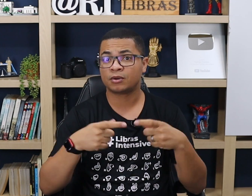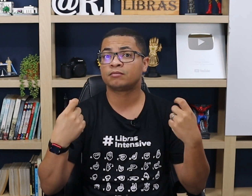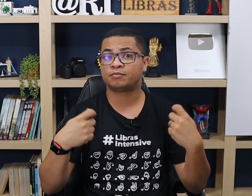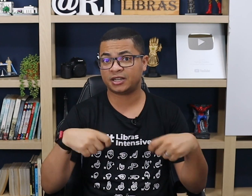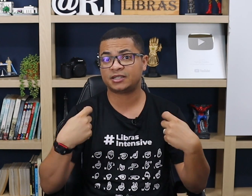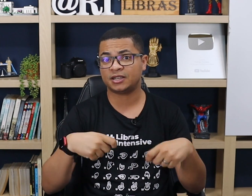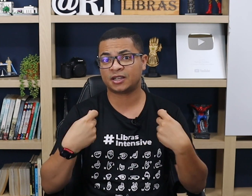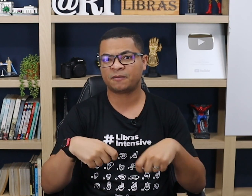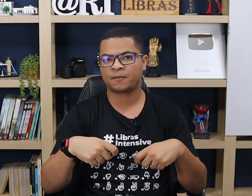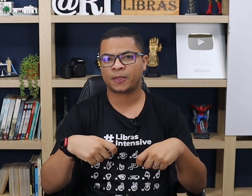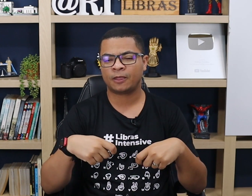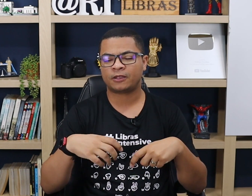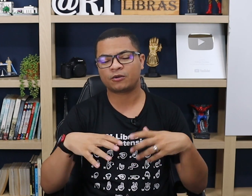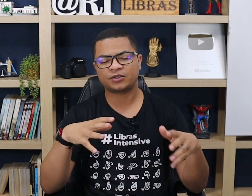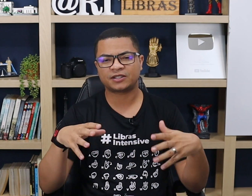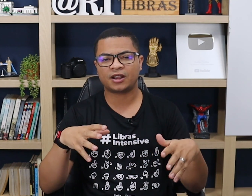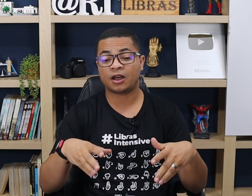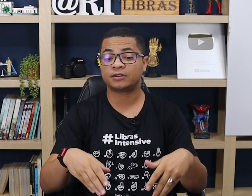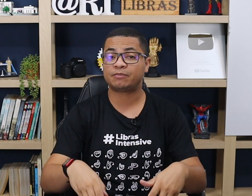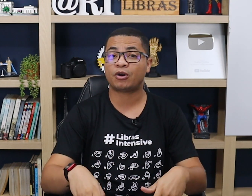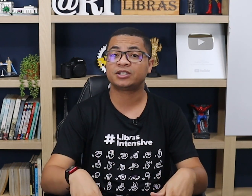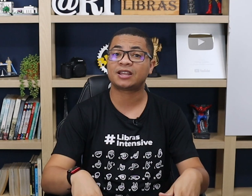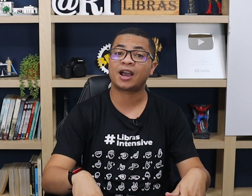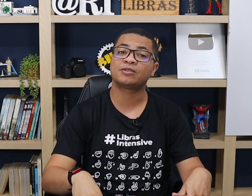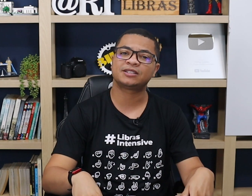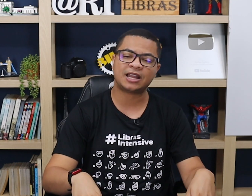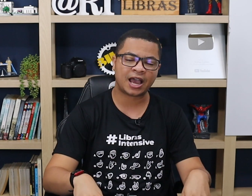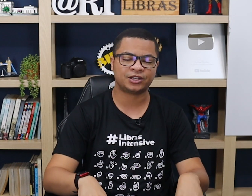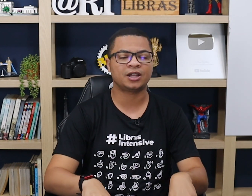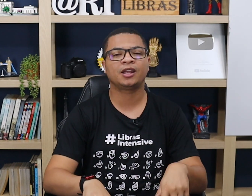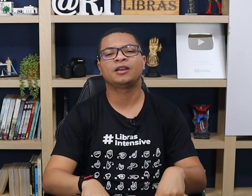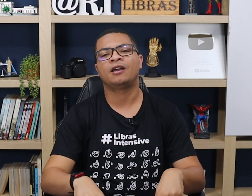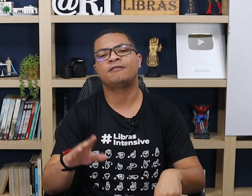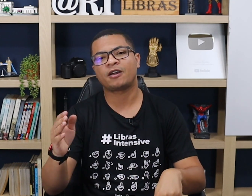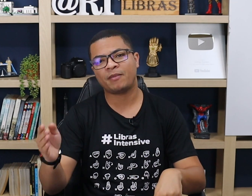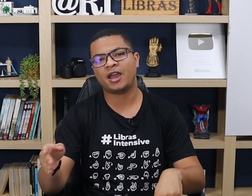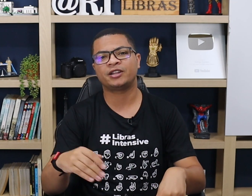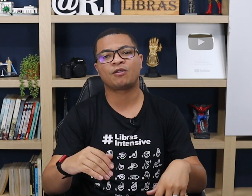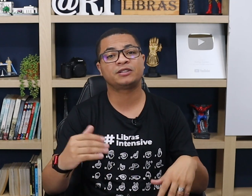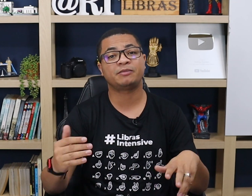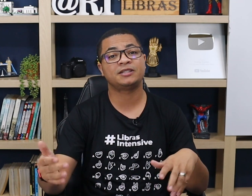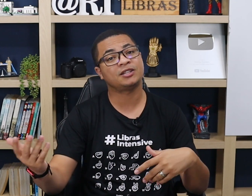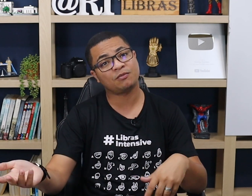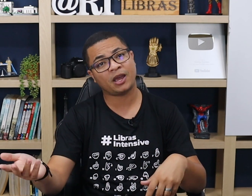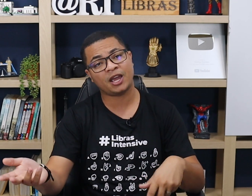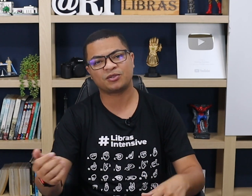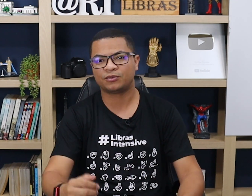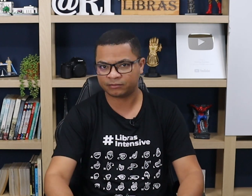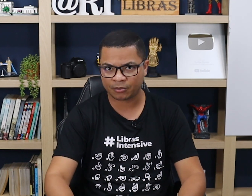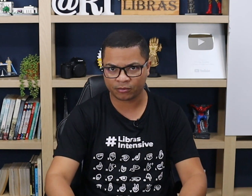precisa é como se tivesse falado não você pode estar com ansiedade né vai ao médico você precisa de médico tá bom